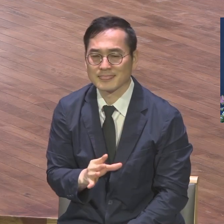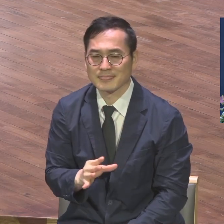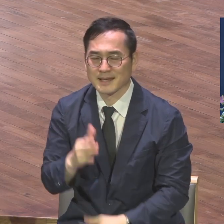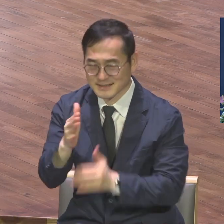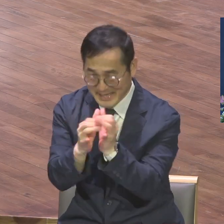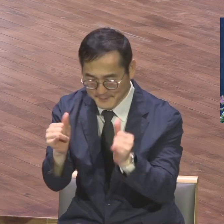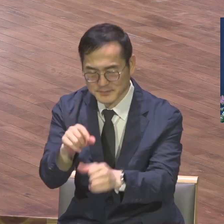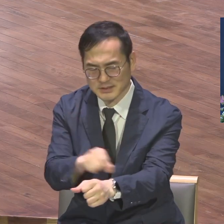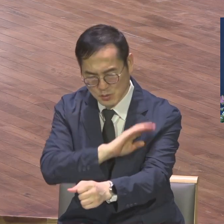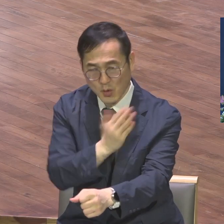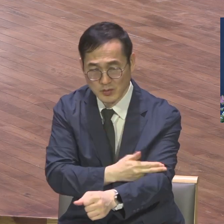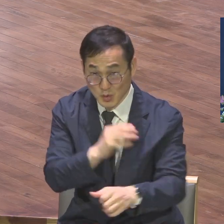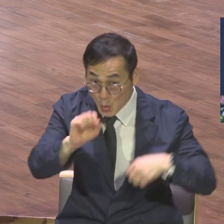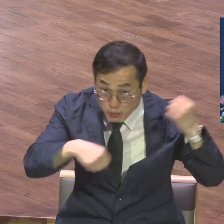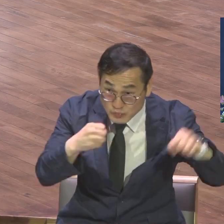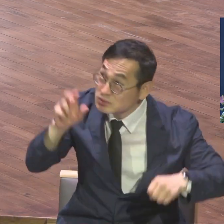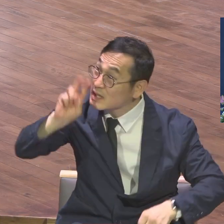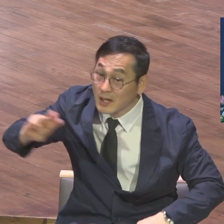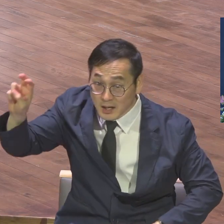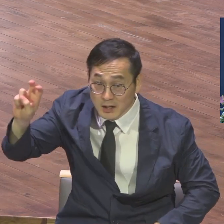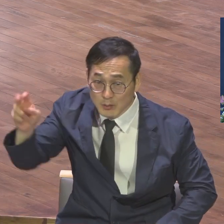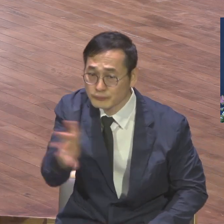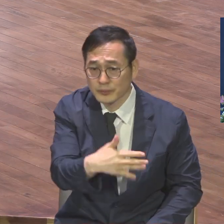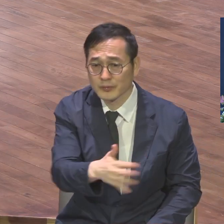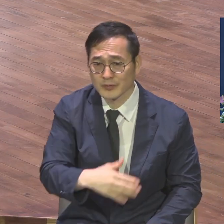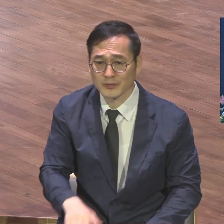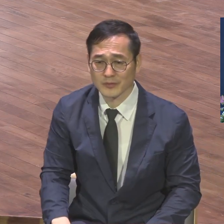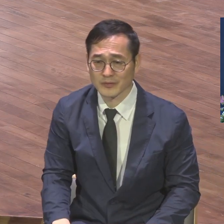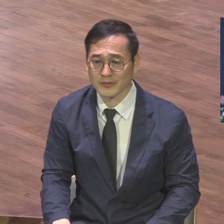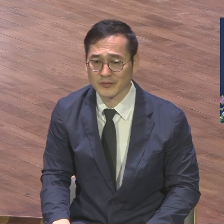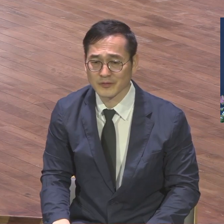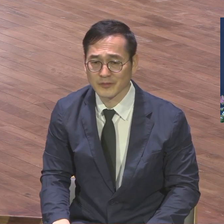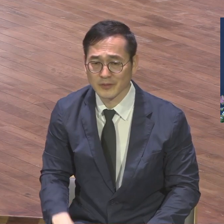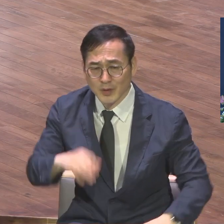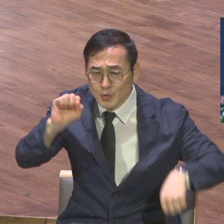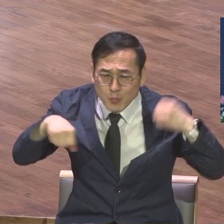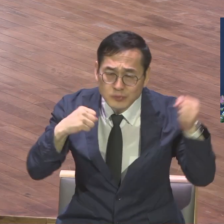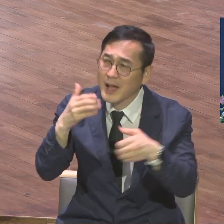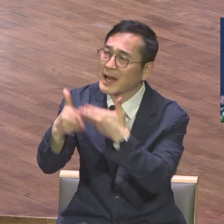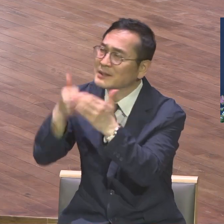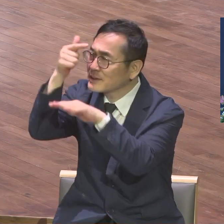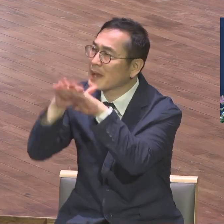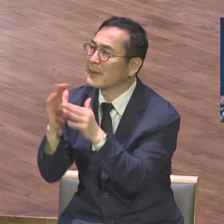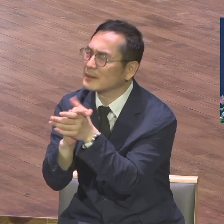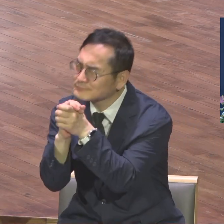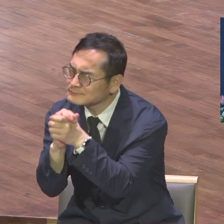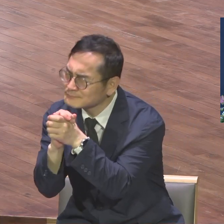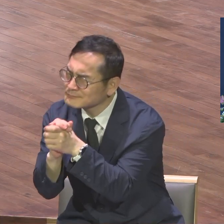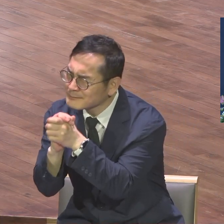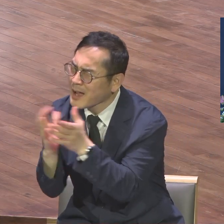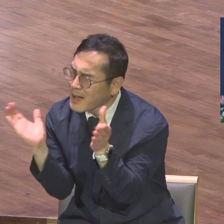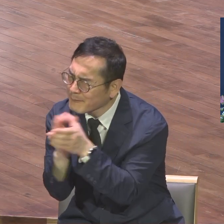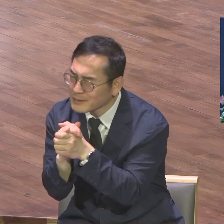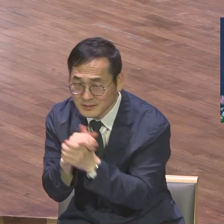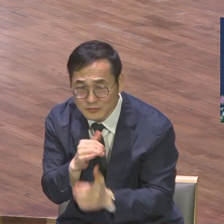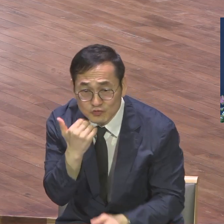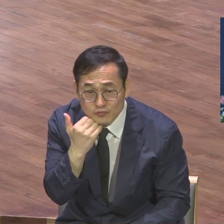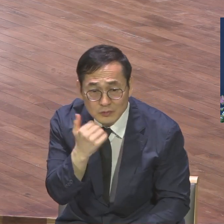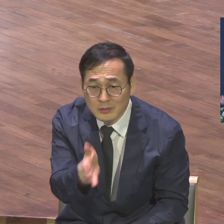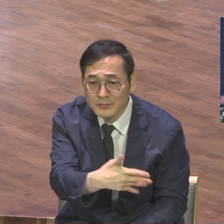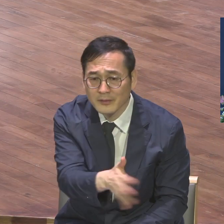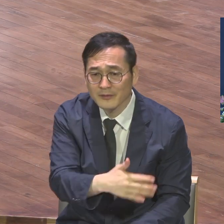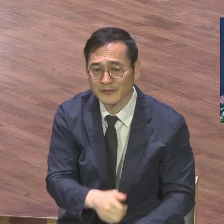인간에게만 주었어요. 어느 짐승이 하나님을 찬양합니까? 어느 짐승이 하나님을 예배합니까? 이 보통 특권이